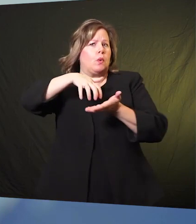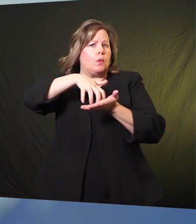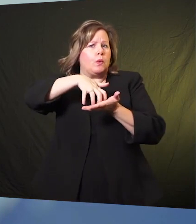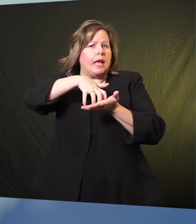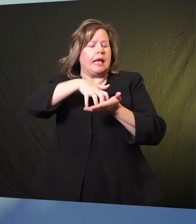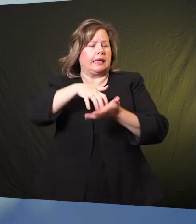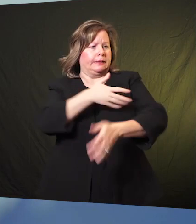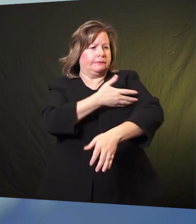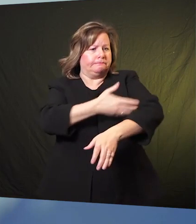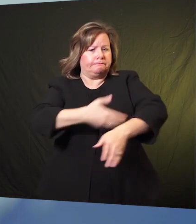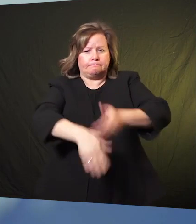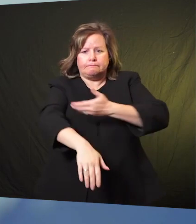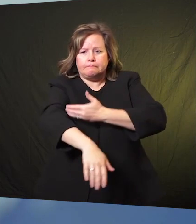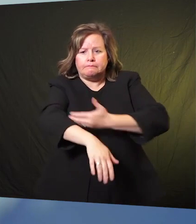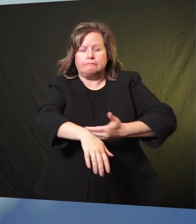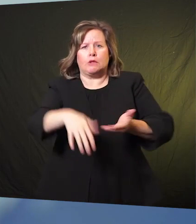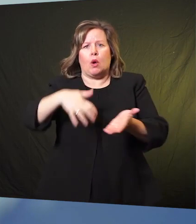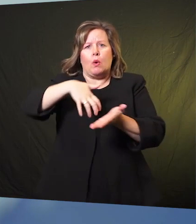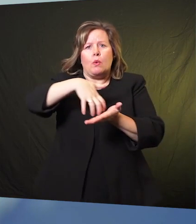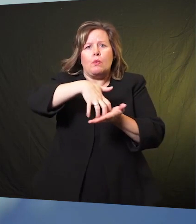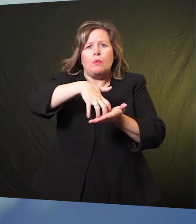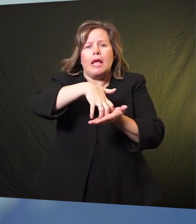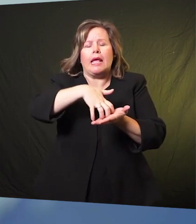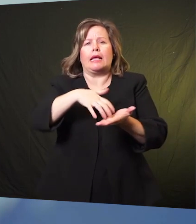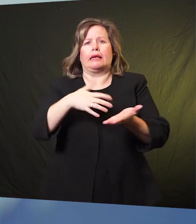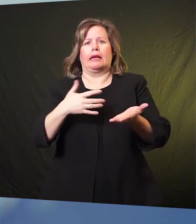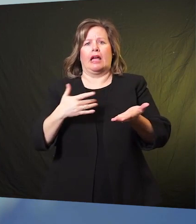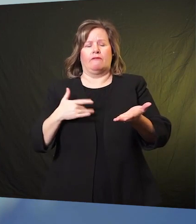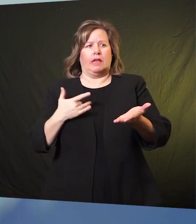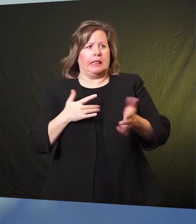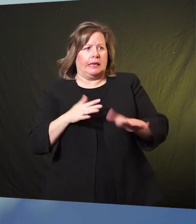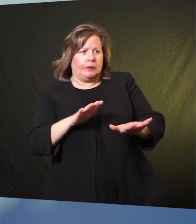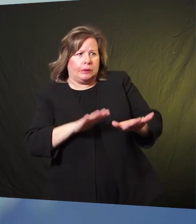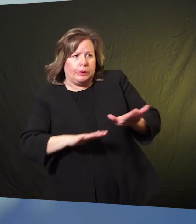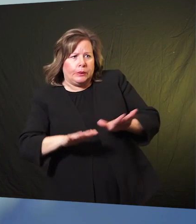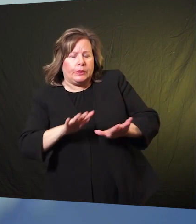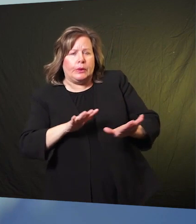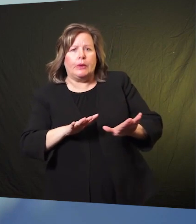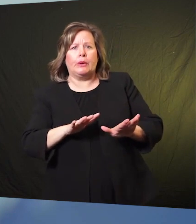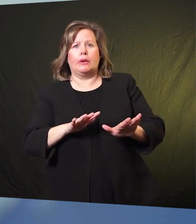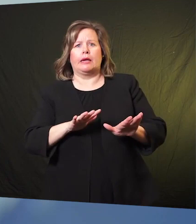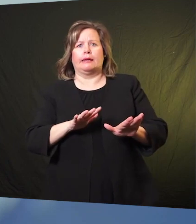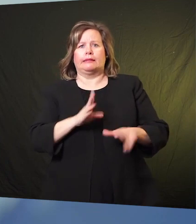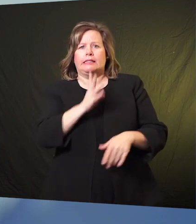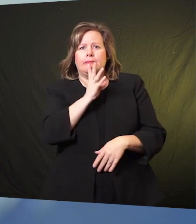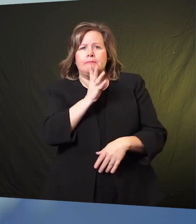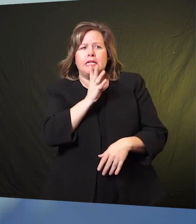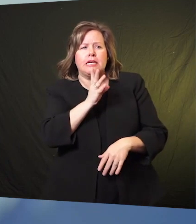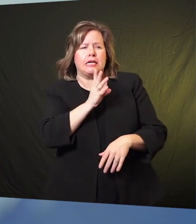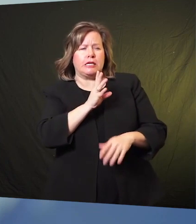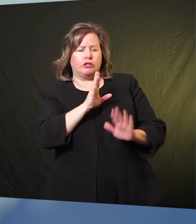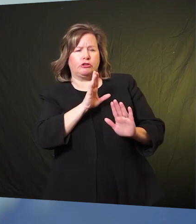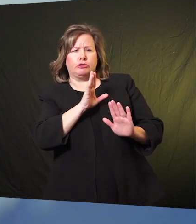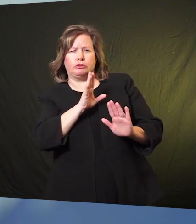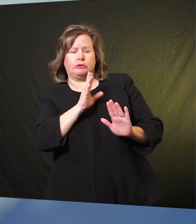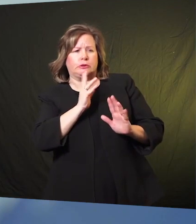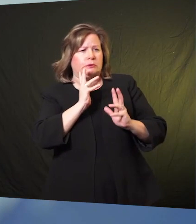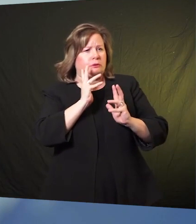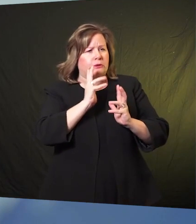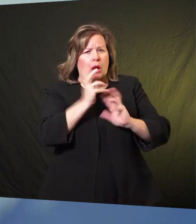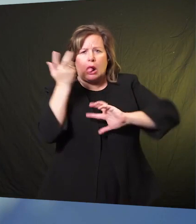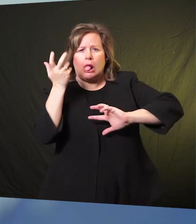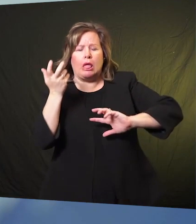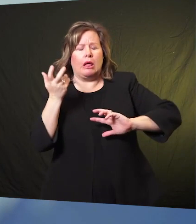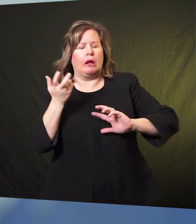en nuestro habla usted está teniendo dificultad con su habla quiero animarlos por favor llame al